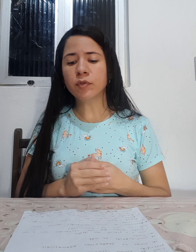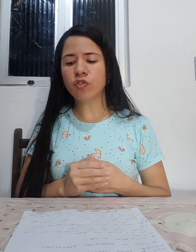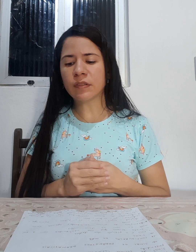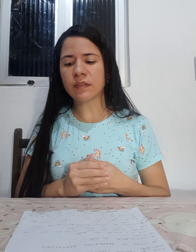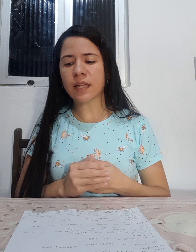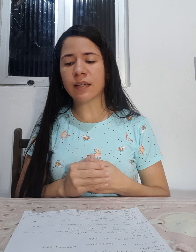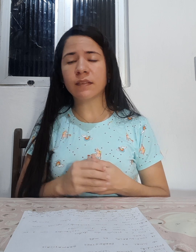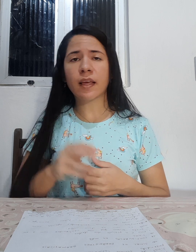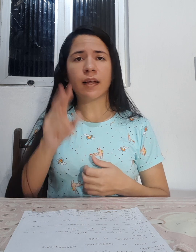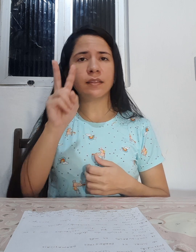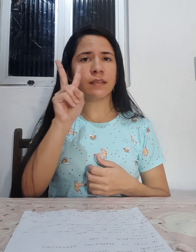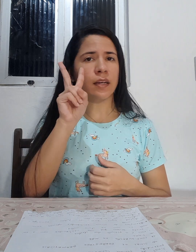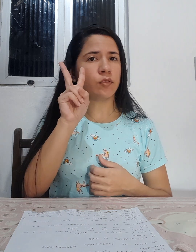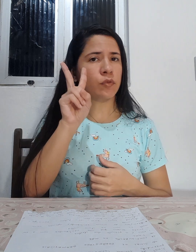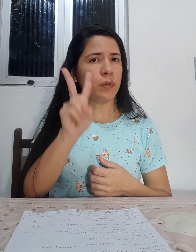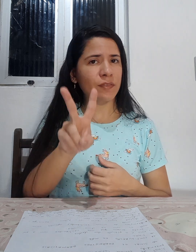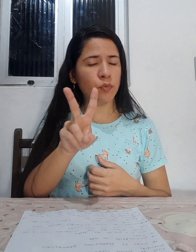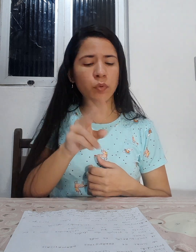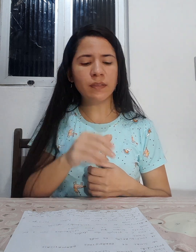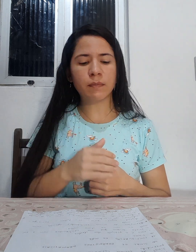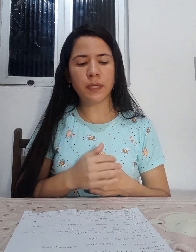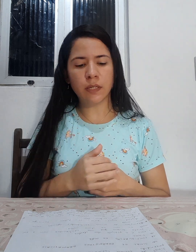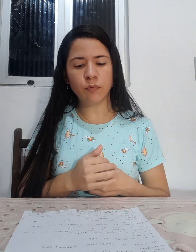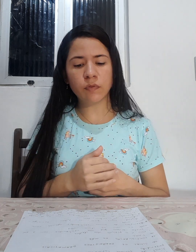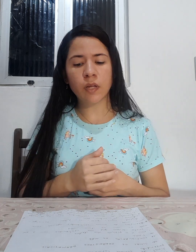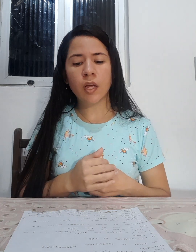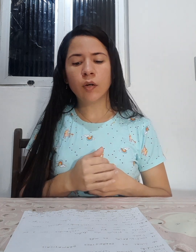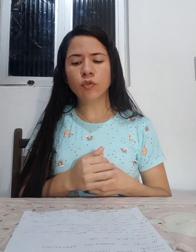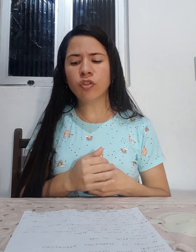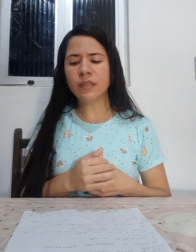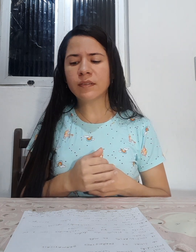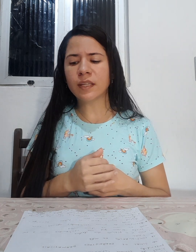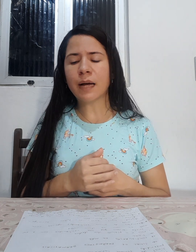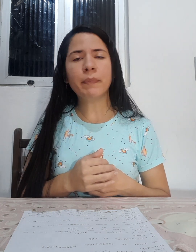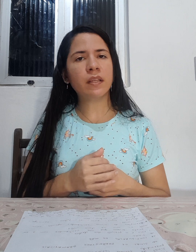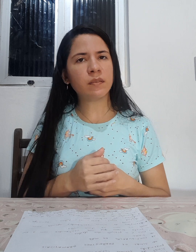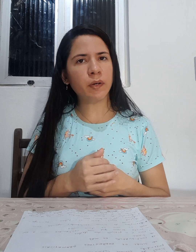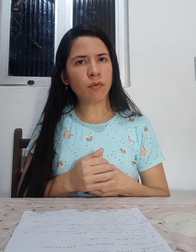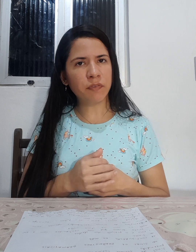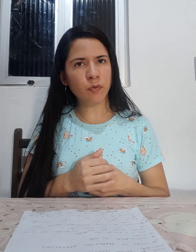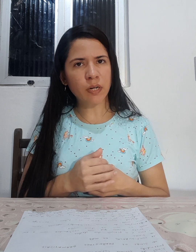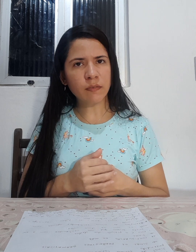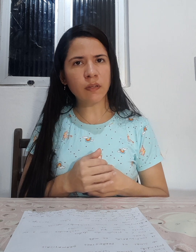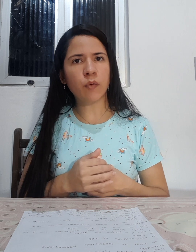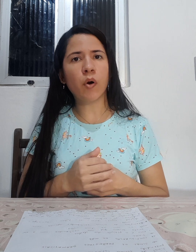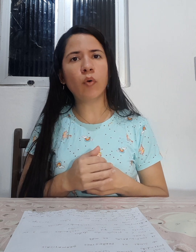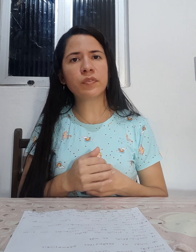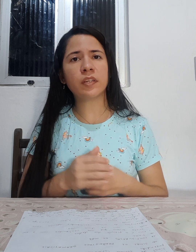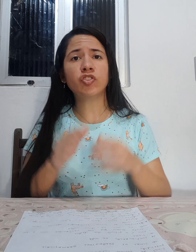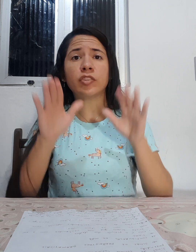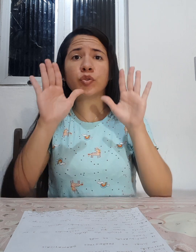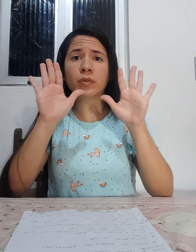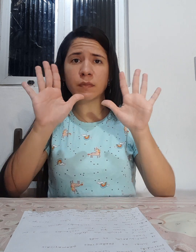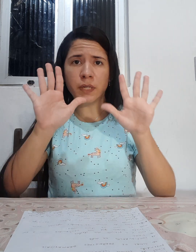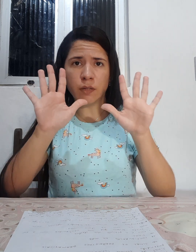de sinais realizados com as duas mãos, utilizando a mesma configuração, ou seja, as duas